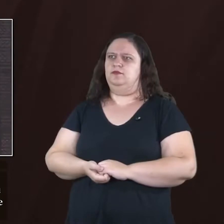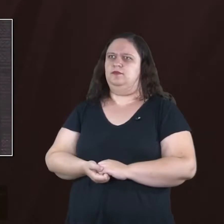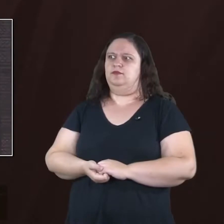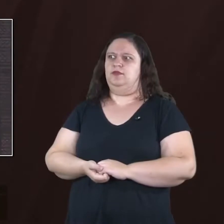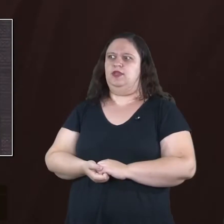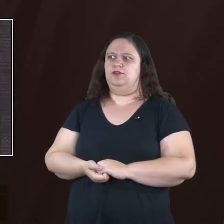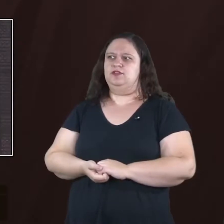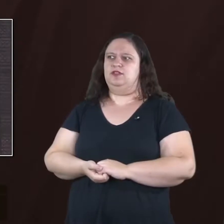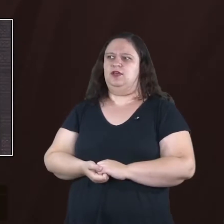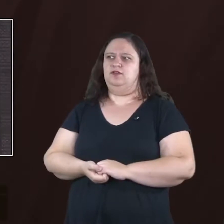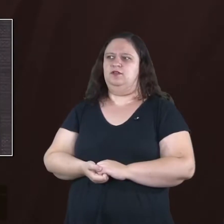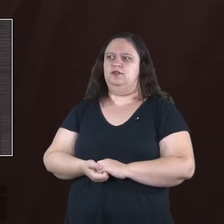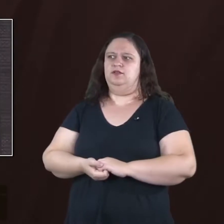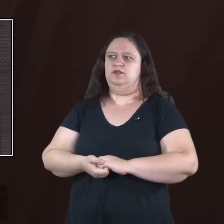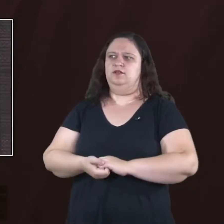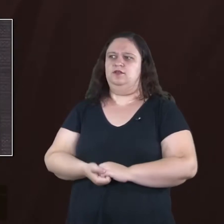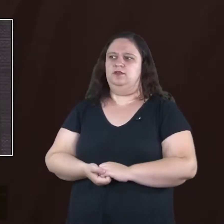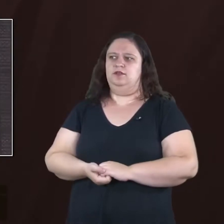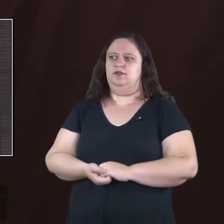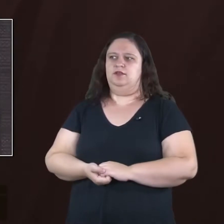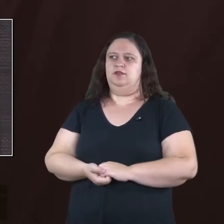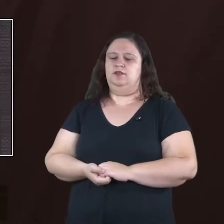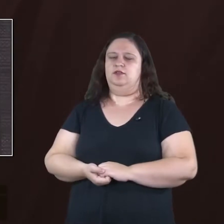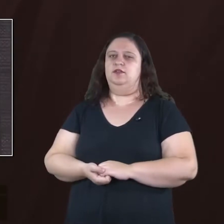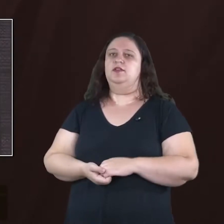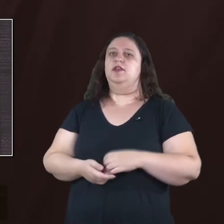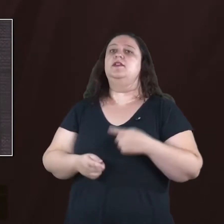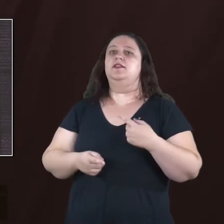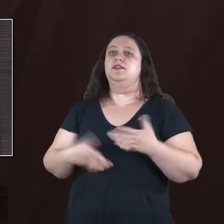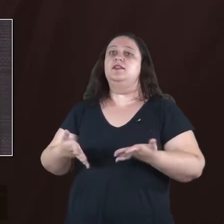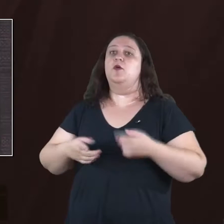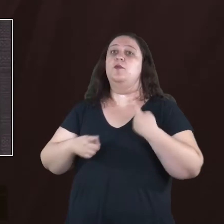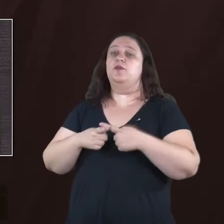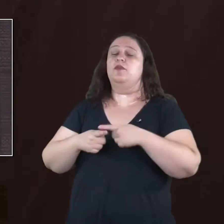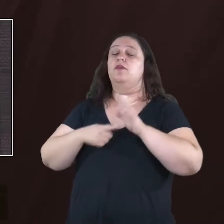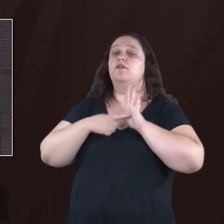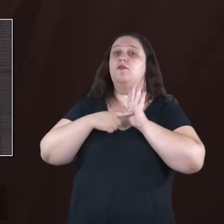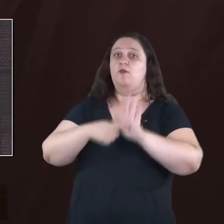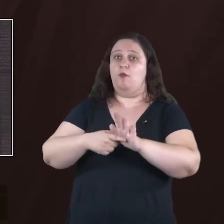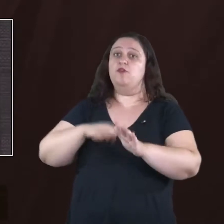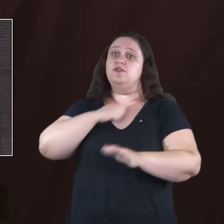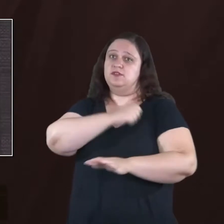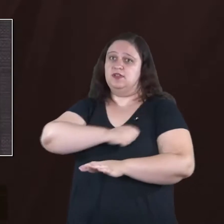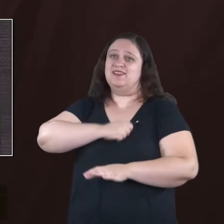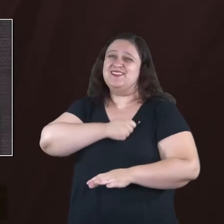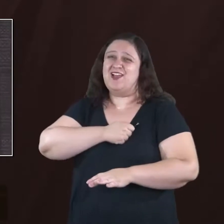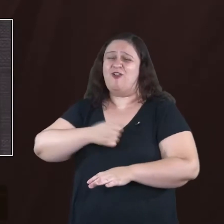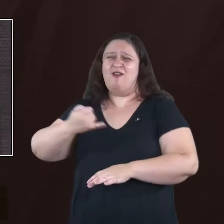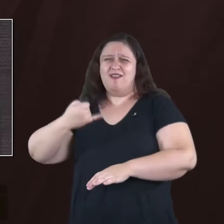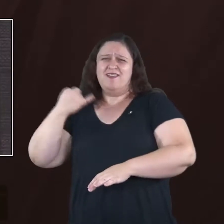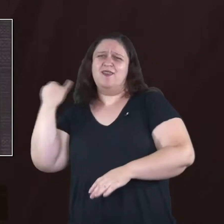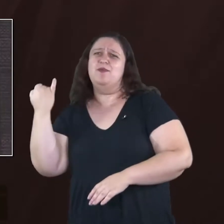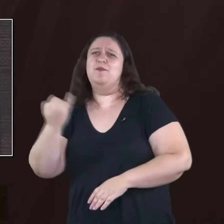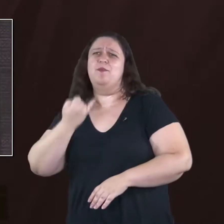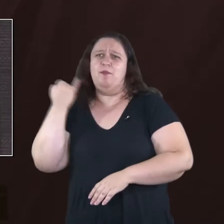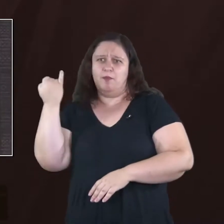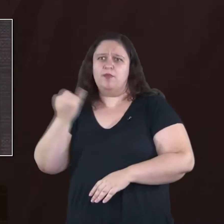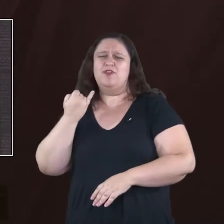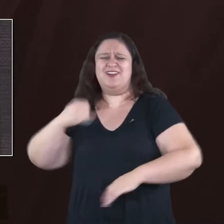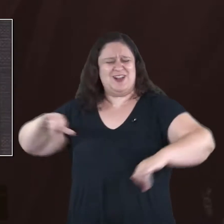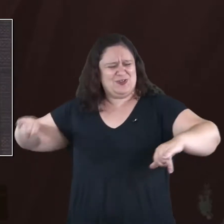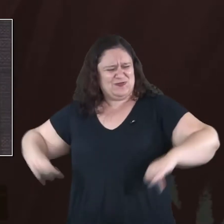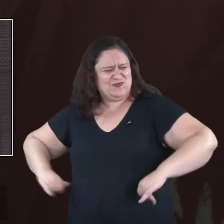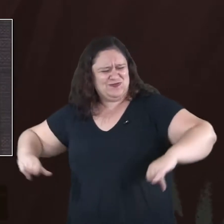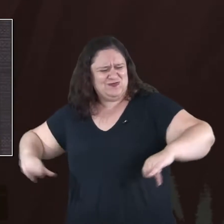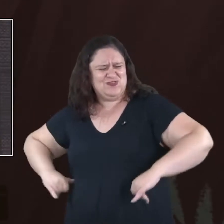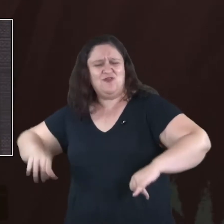lhe mostrarei quanto lhe importa sofrer pelo meu nome.